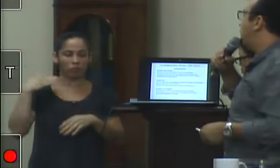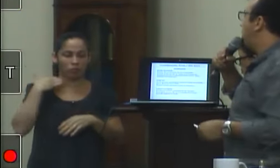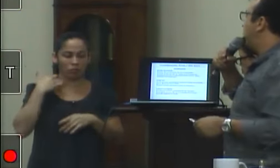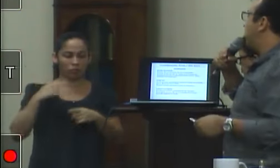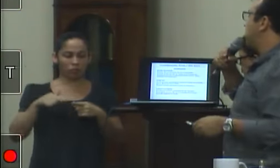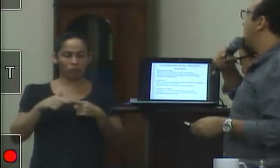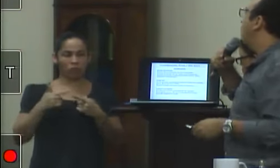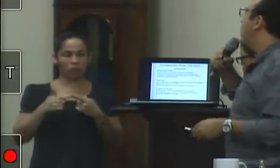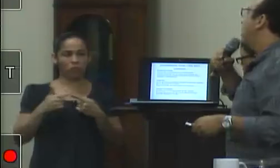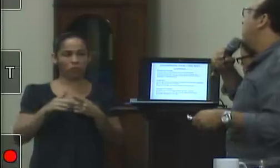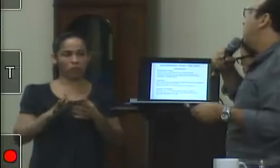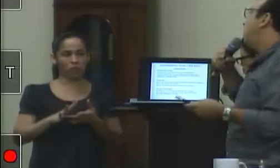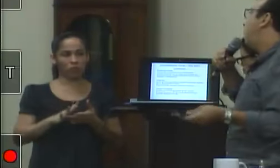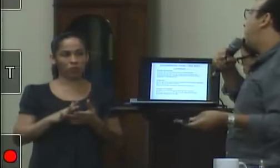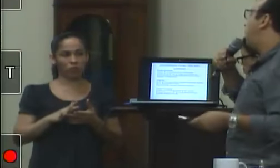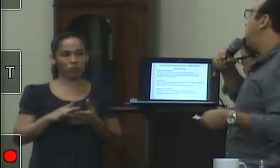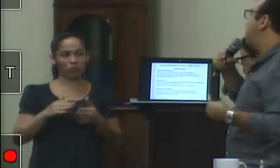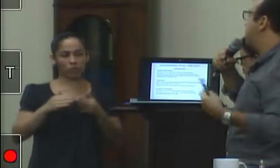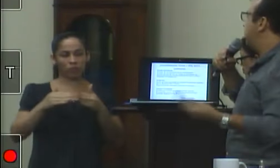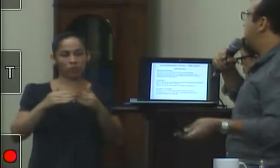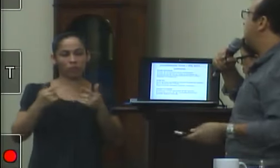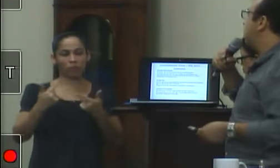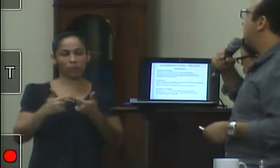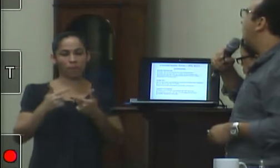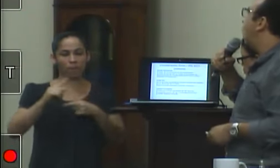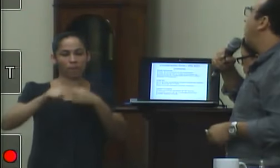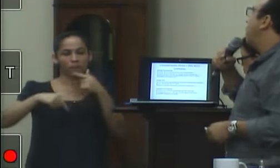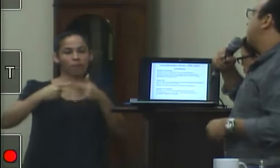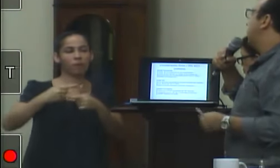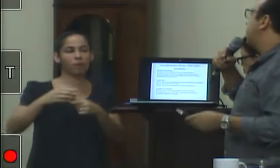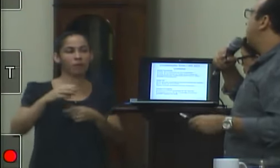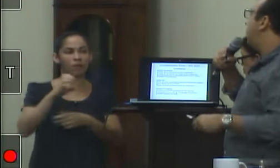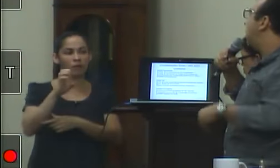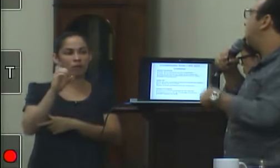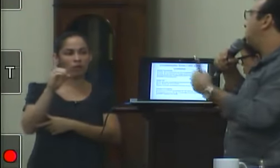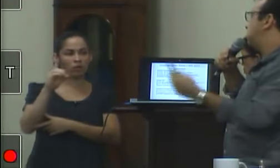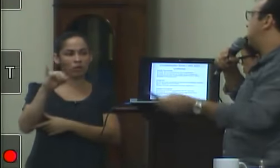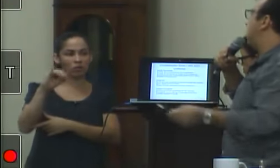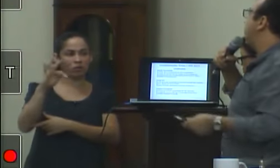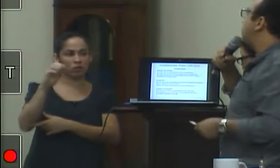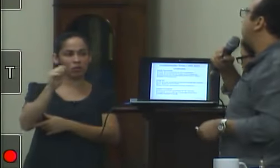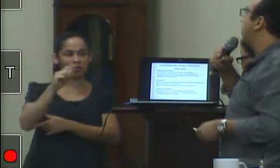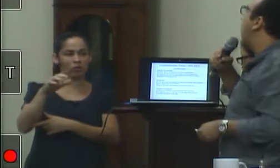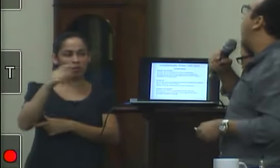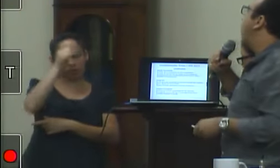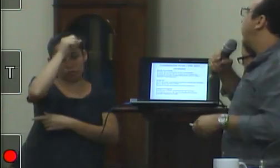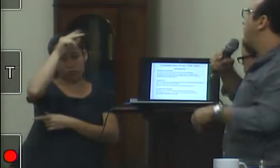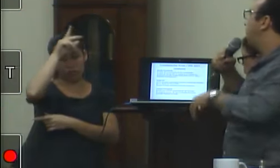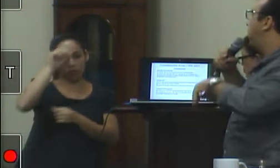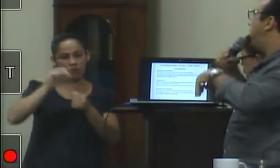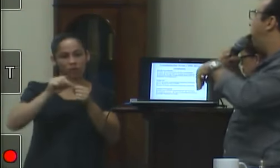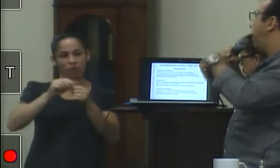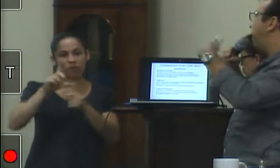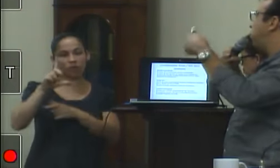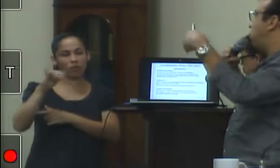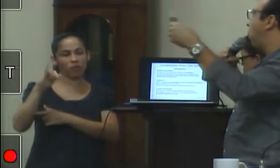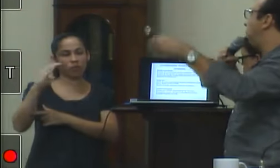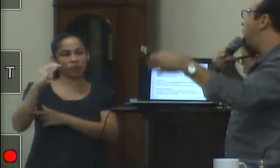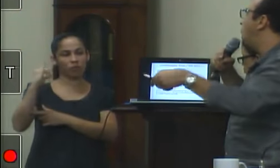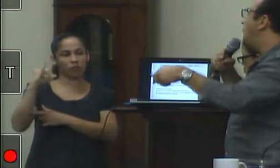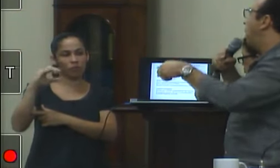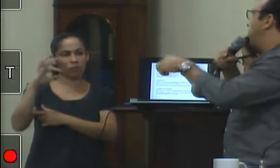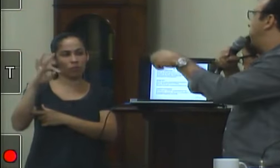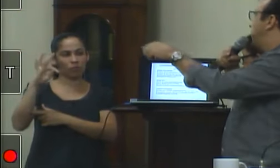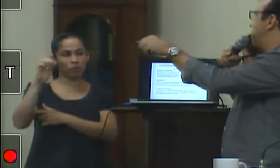uma recomendação, e após esse edital ser liberado, o município vai licitar, né, para acabar de